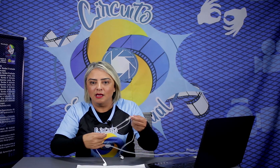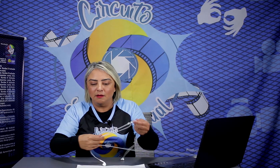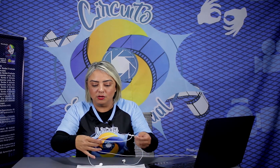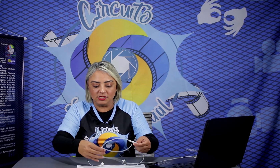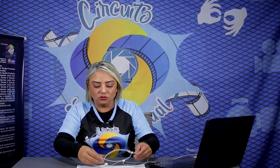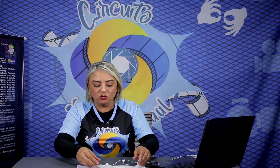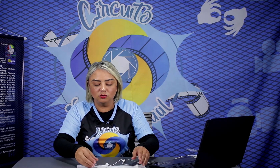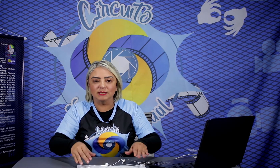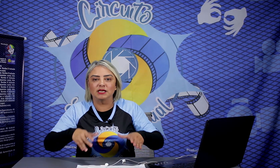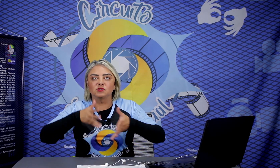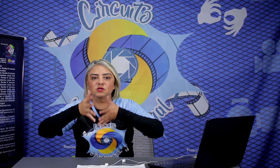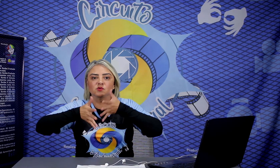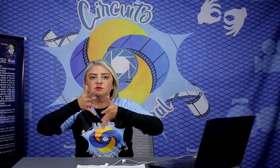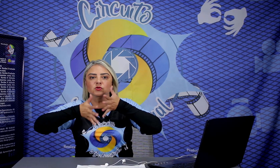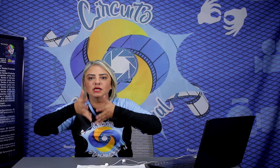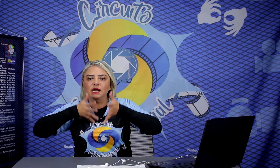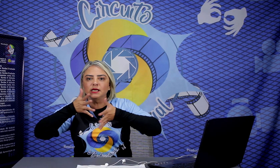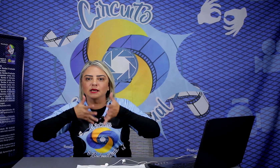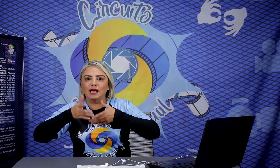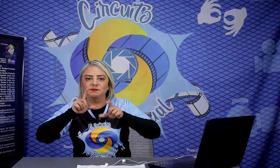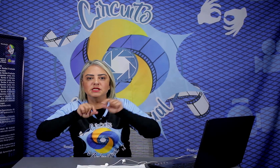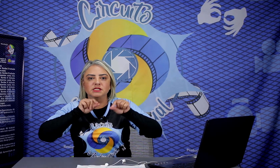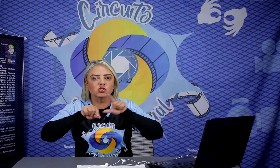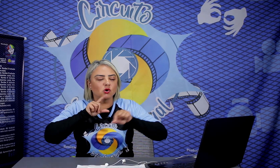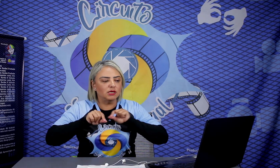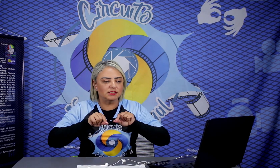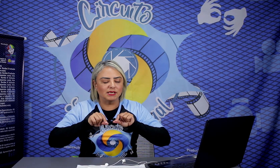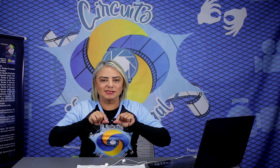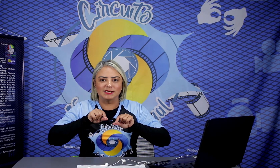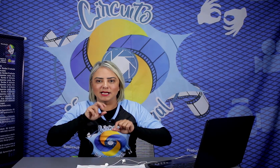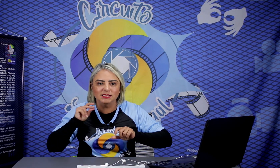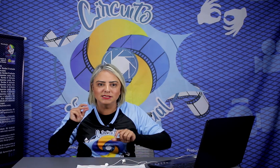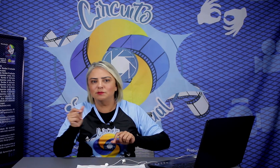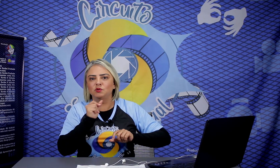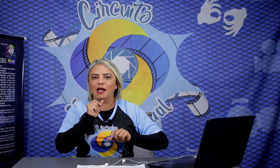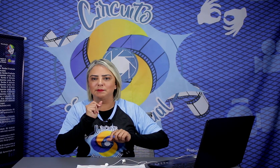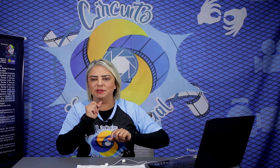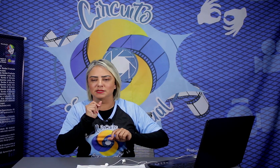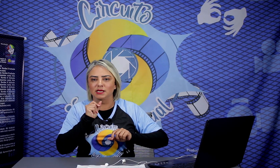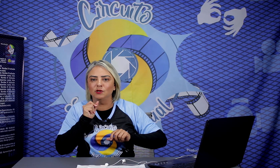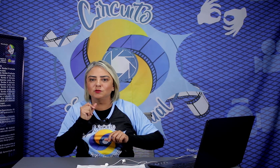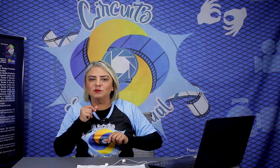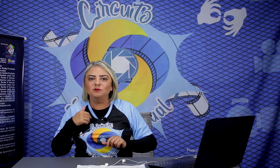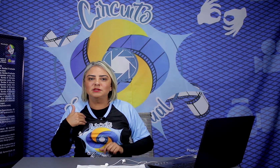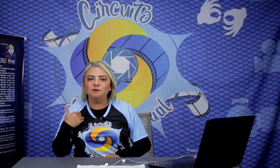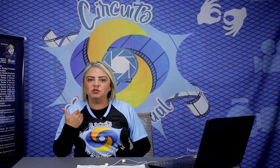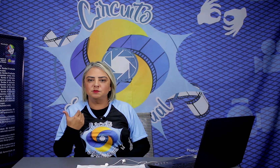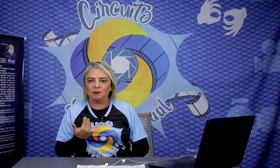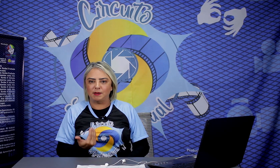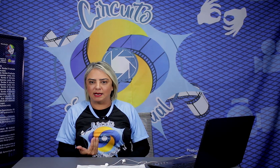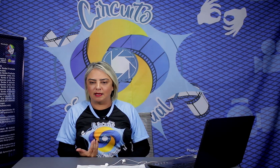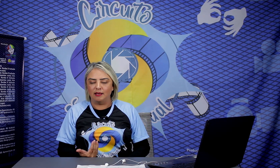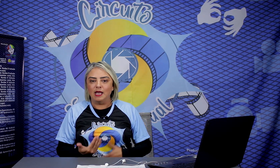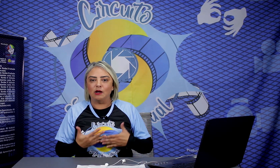Porque se eu estou numa tradução simultânea, as minhas escolhas lexicais têm que ser muito rápidas. Eu não tenho tempo de preparar. Agora, quando eu